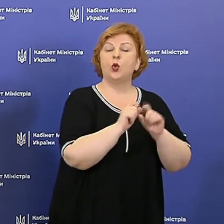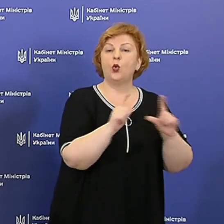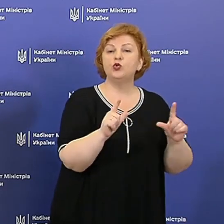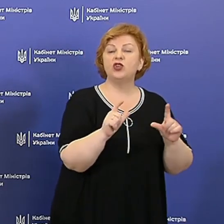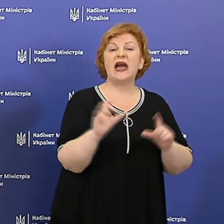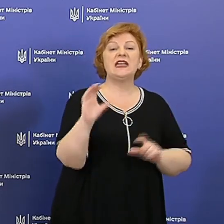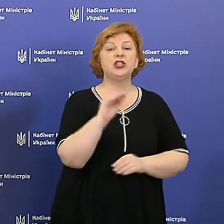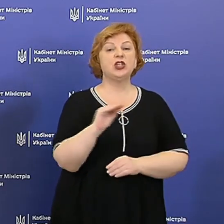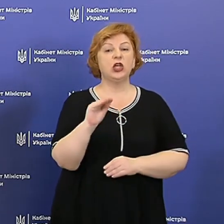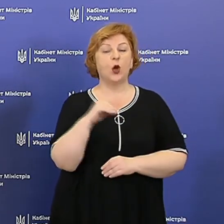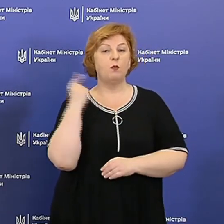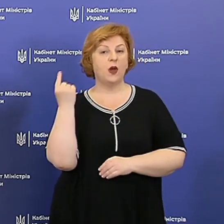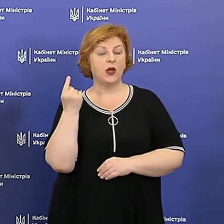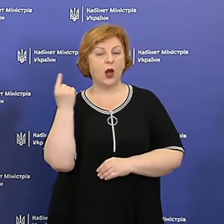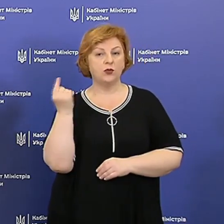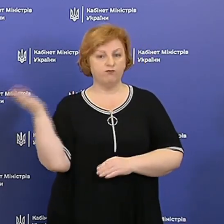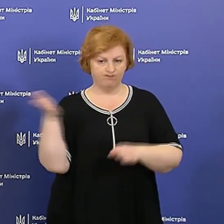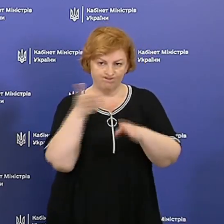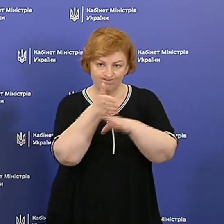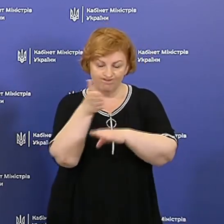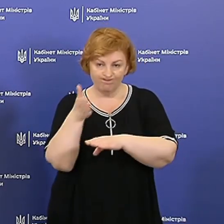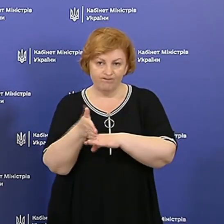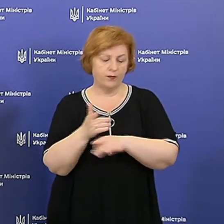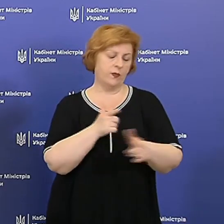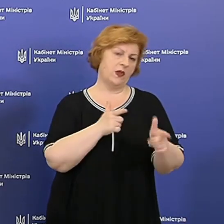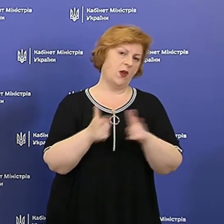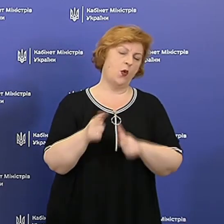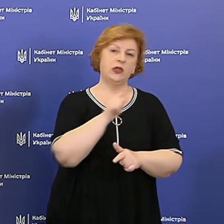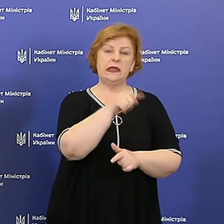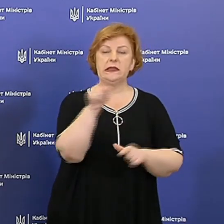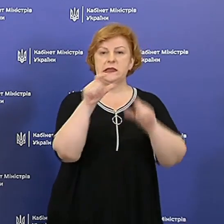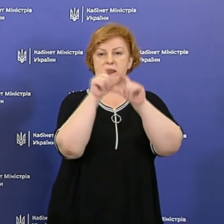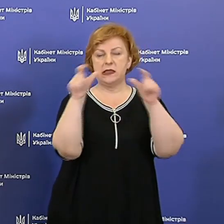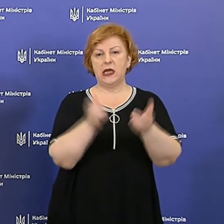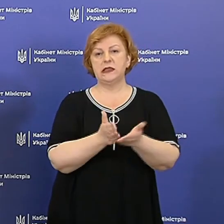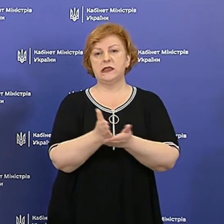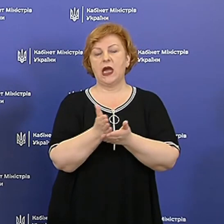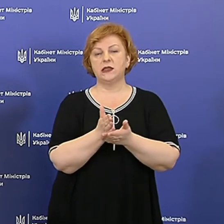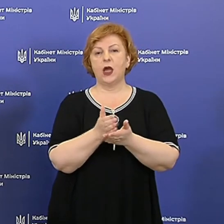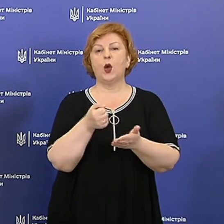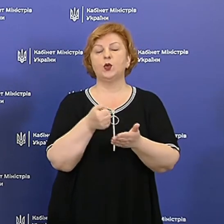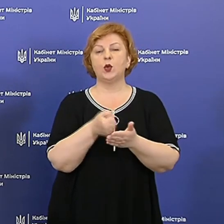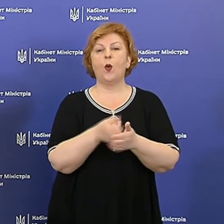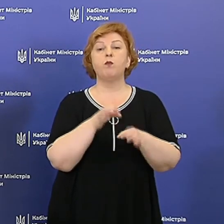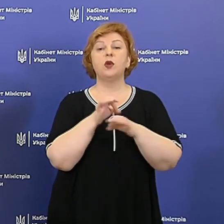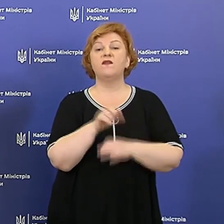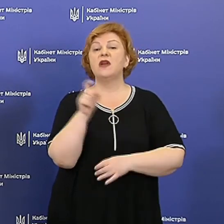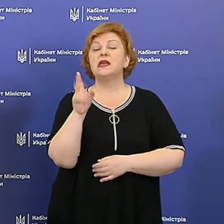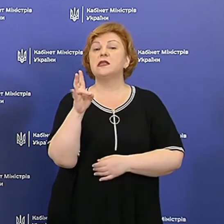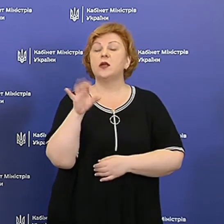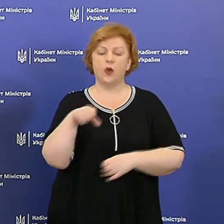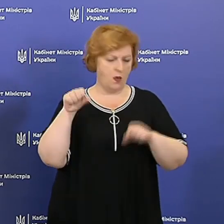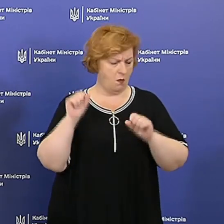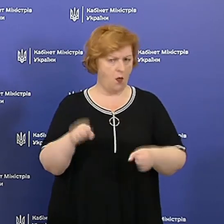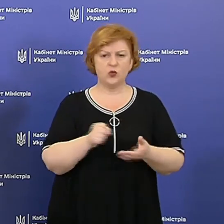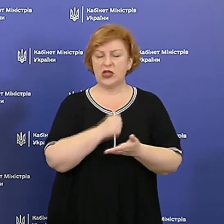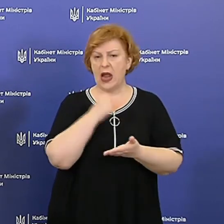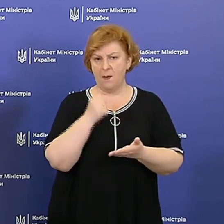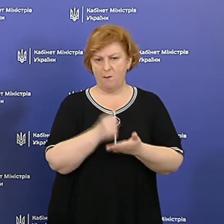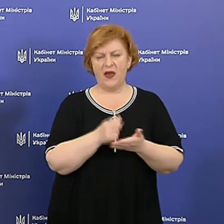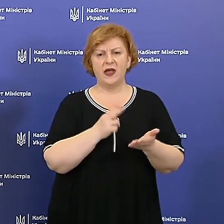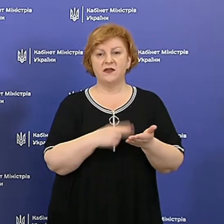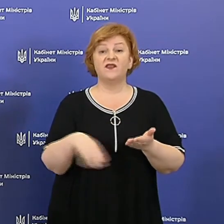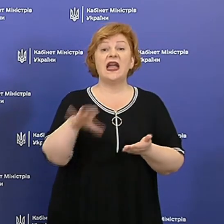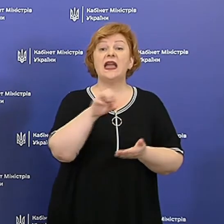в Житомирській області. Готовність цих закладів до проведення ЗНО можна підтверджувати.